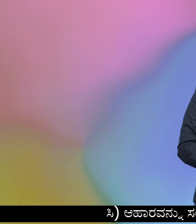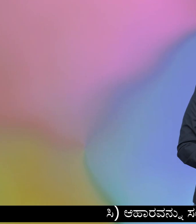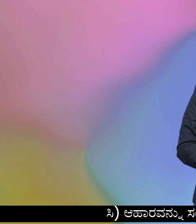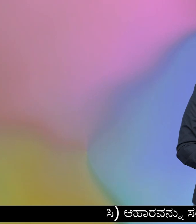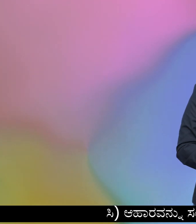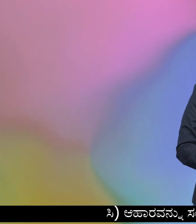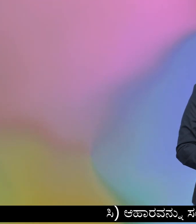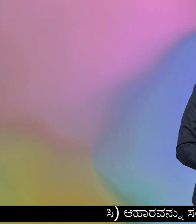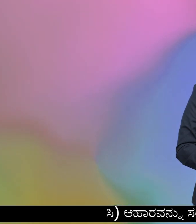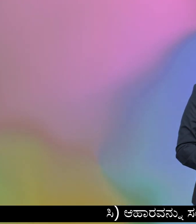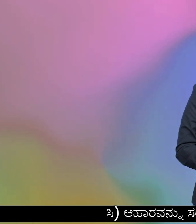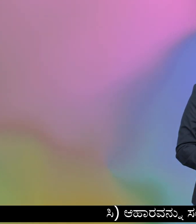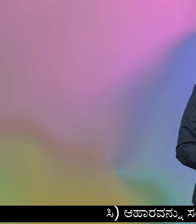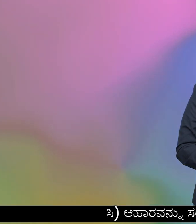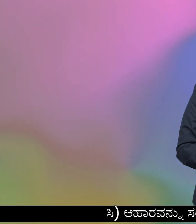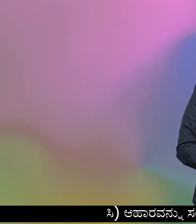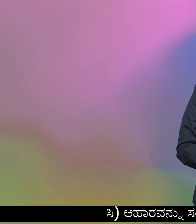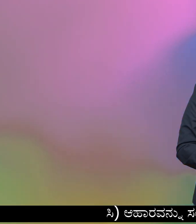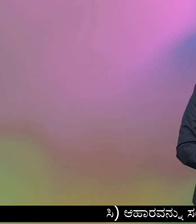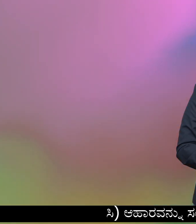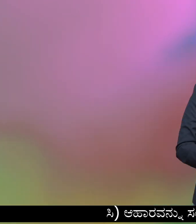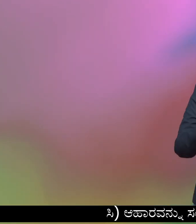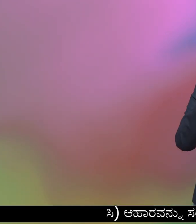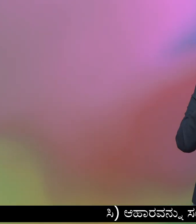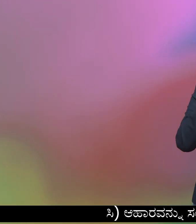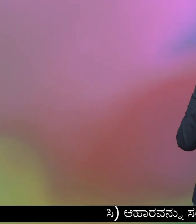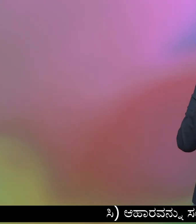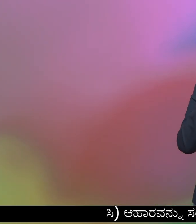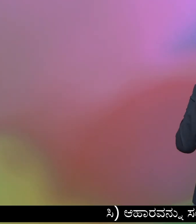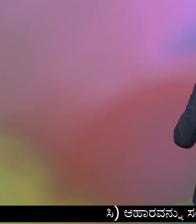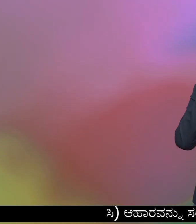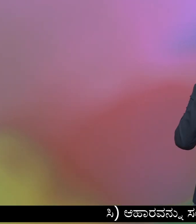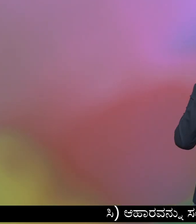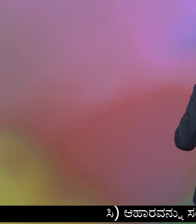ಸಿ. ಆಹಾರವನ್ನು ಸಂಪೂರ್ಣವಾಗಿ ಮ್ಯಾಸ್ಟಿಕ್ ಮಾಡುವುದು.